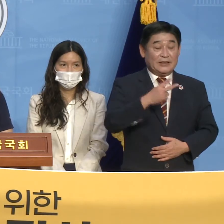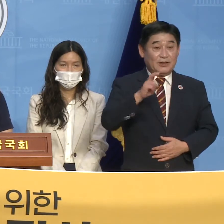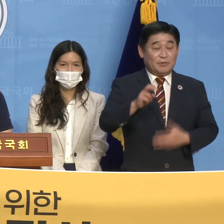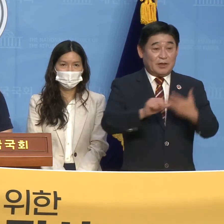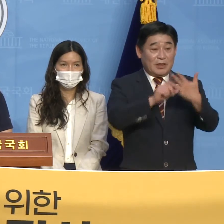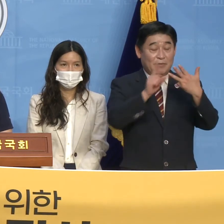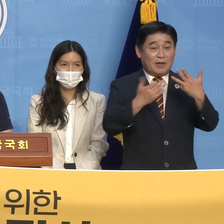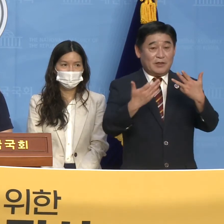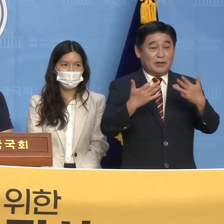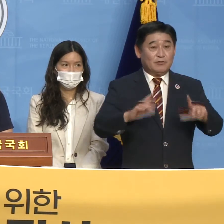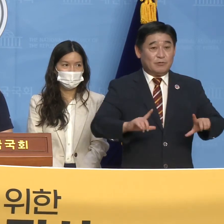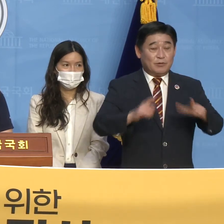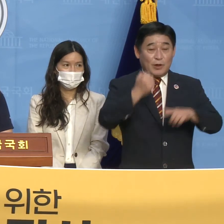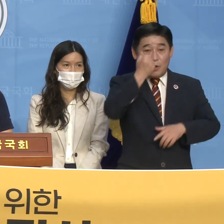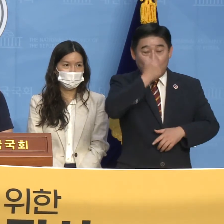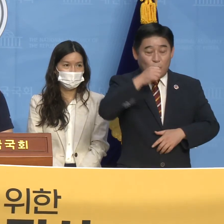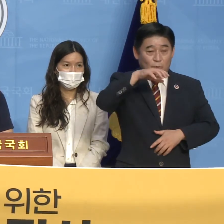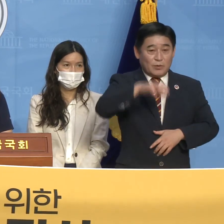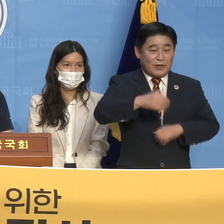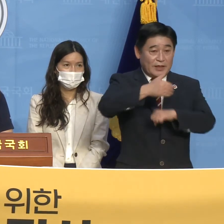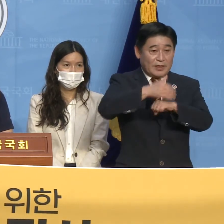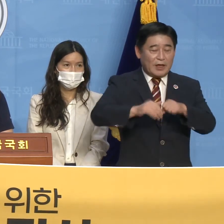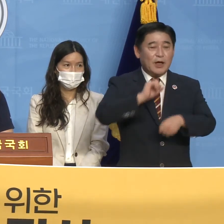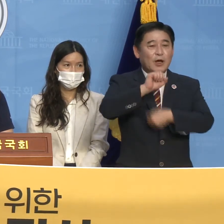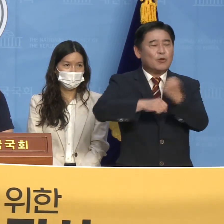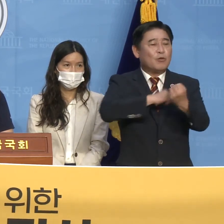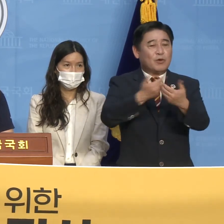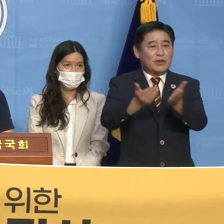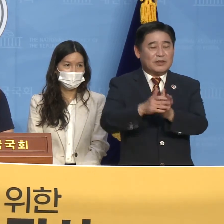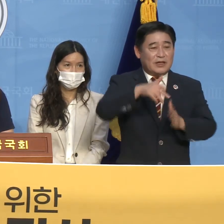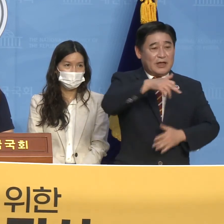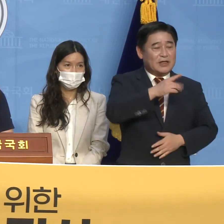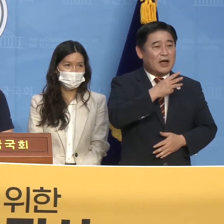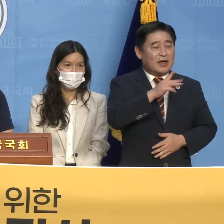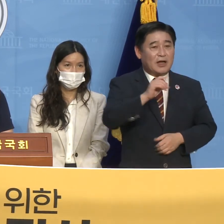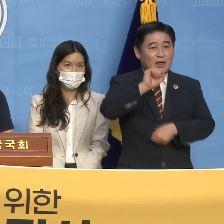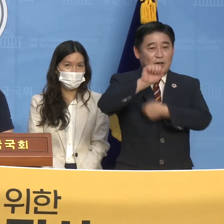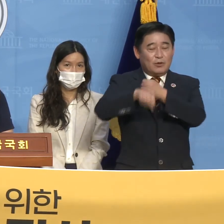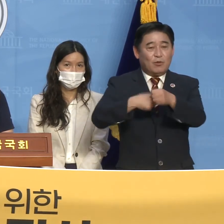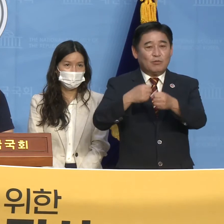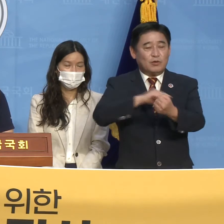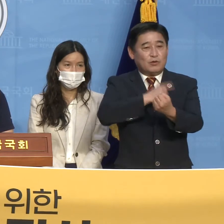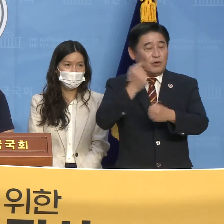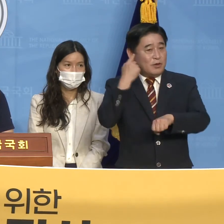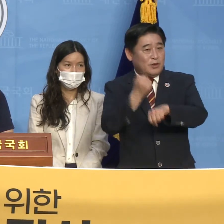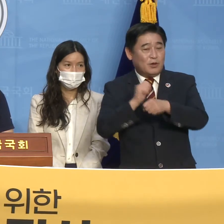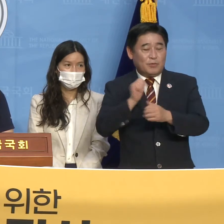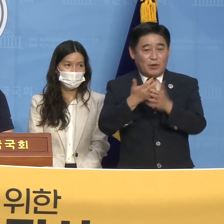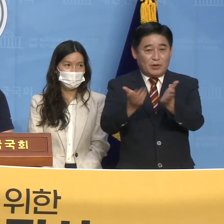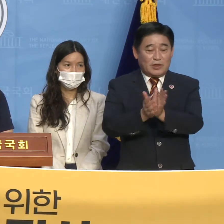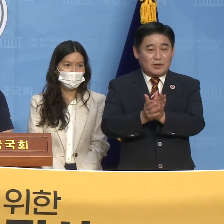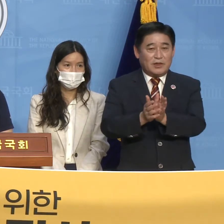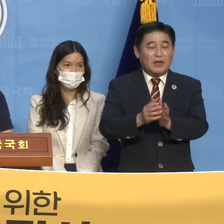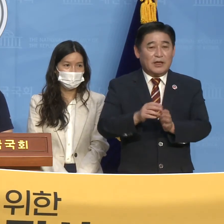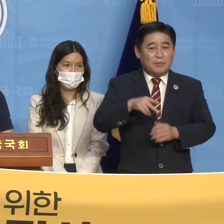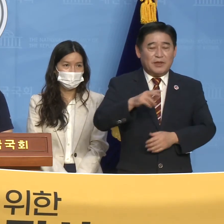2020년 8월 19일 곰 보금자리 프로젝트, 동물권 단체 카라, 동물권 연구 변호사 단체 PNR,